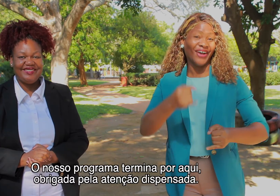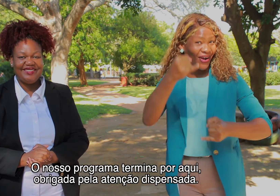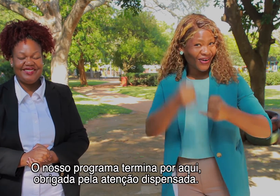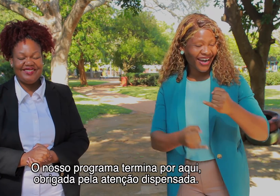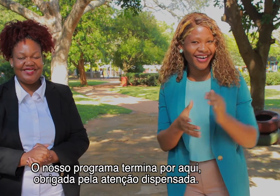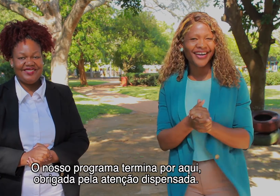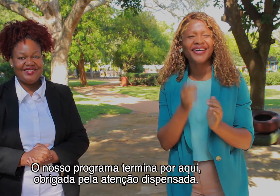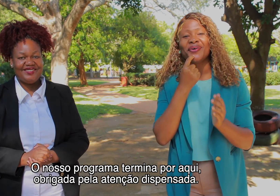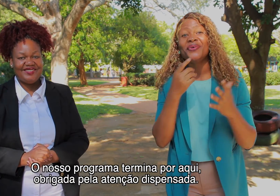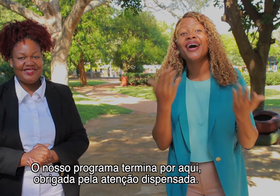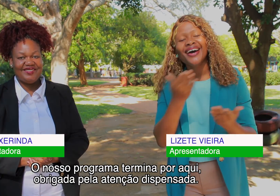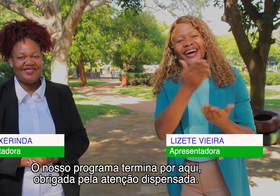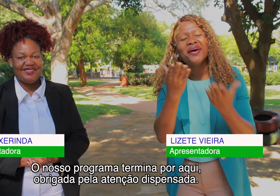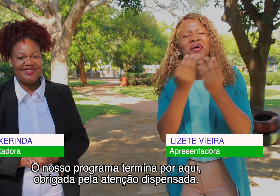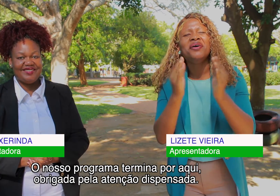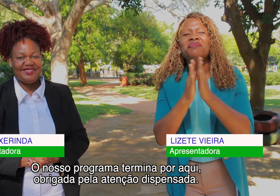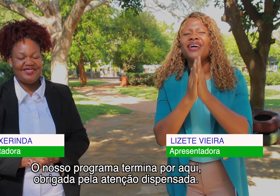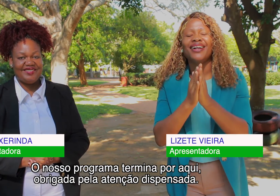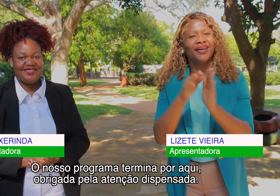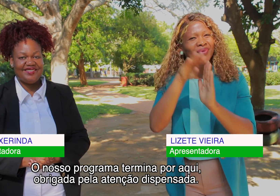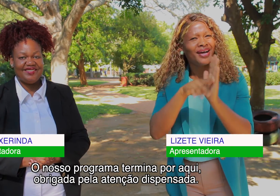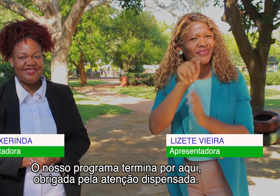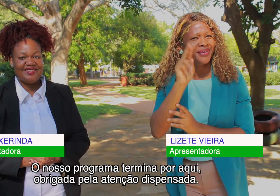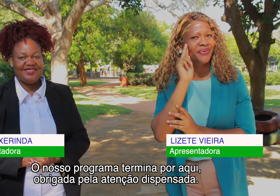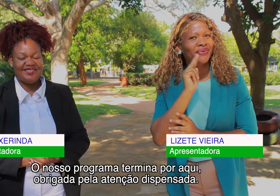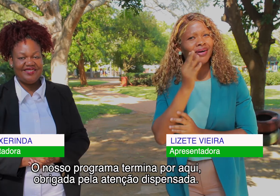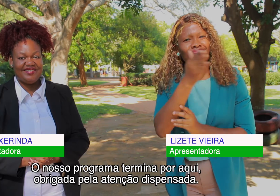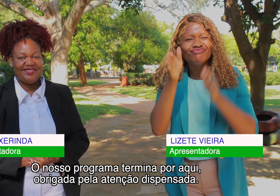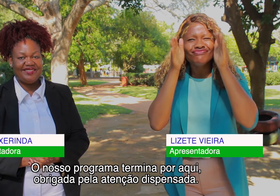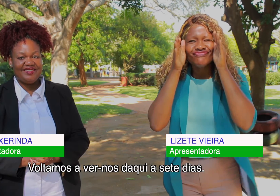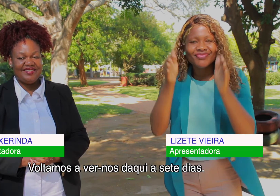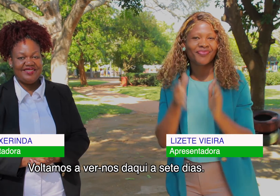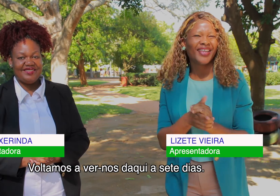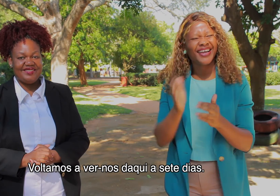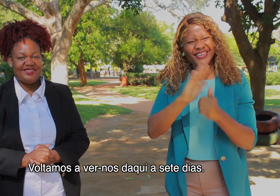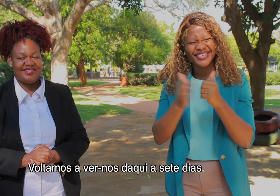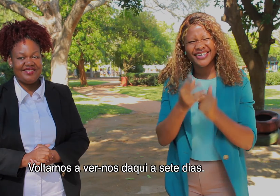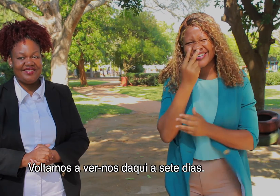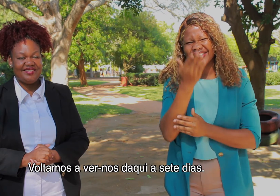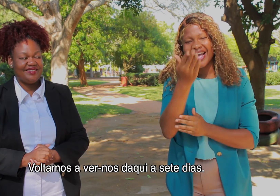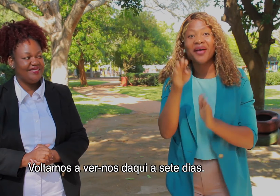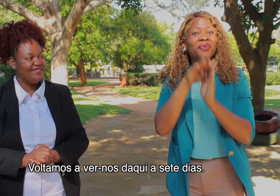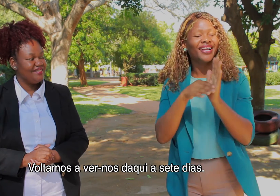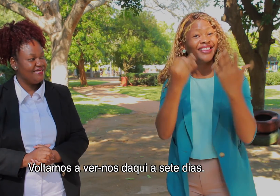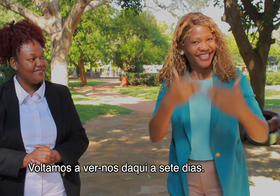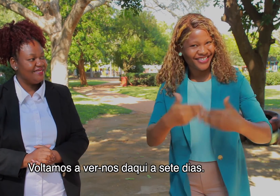Nosso programa termina por aqui. Obrigada pela atenção dispensada. Voltamos a ver-nos daqui a 7